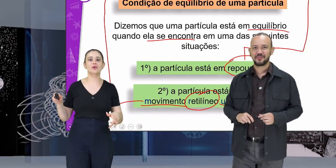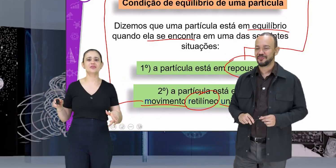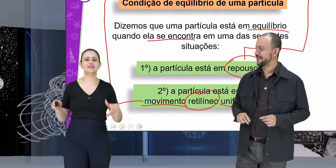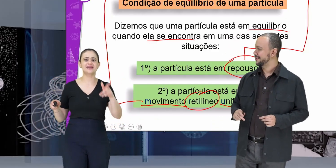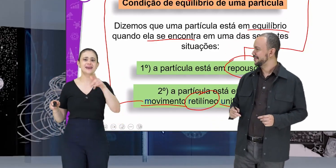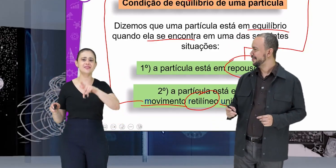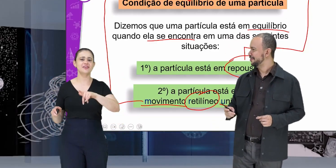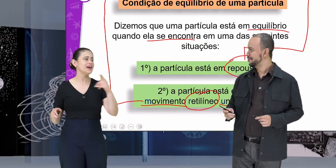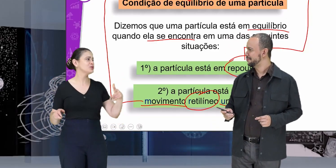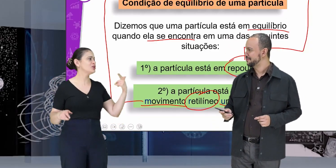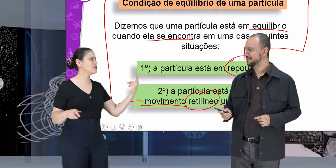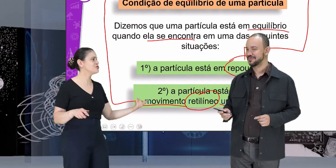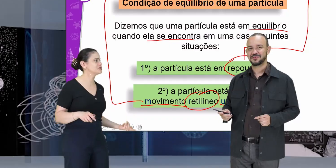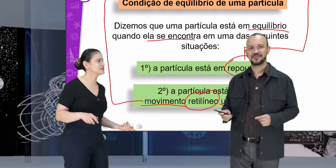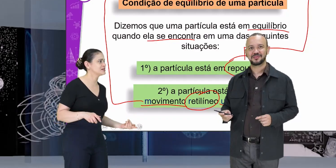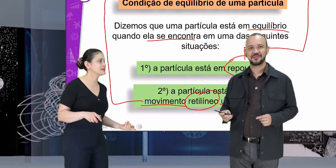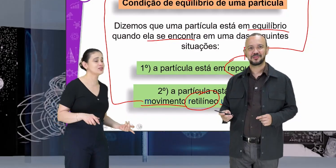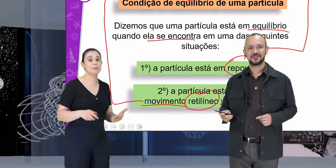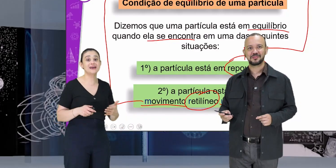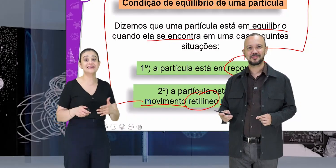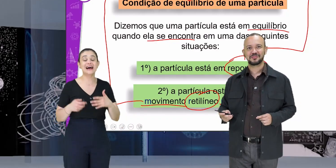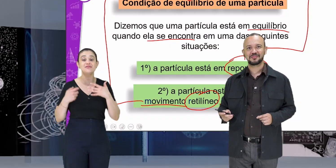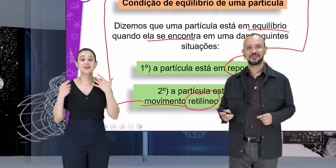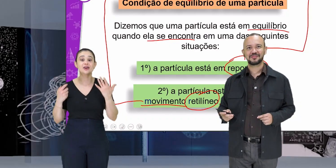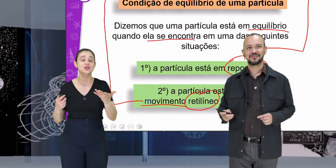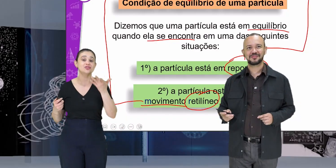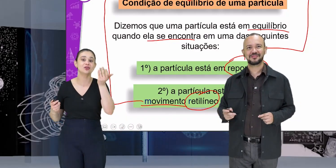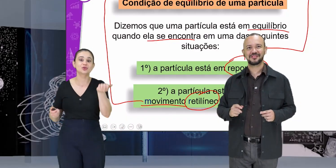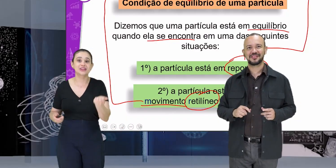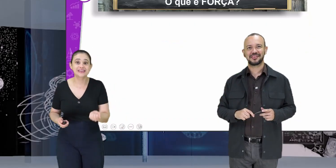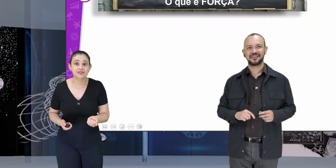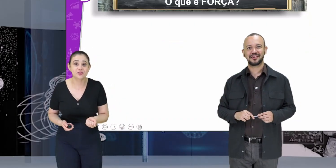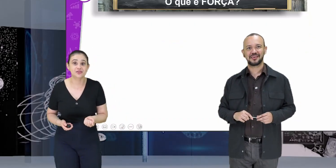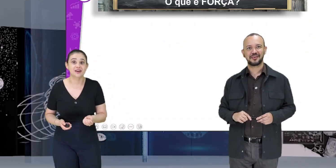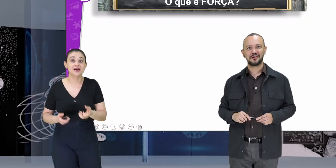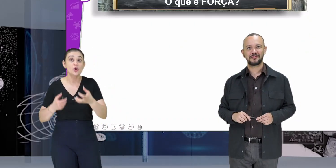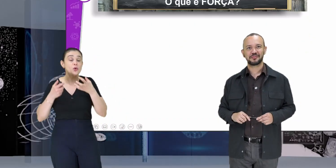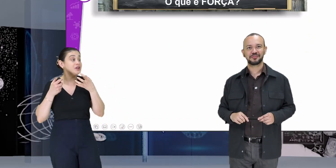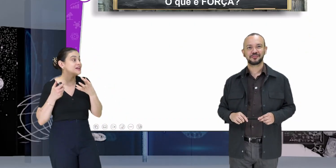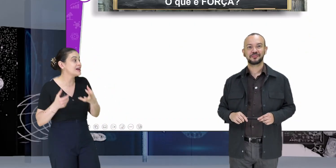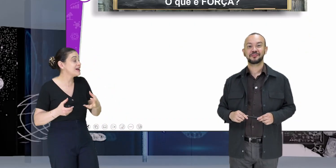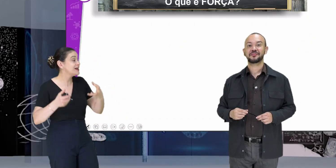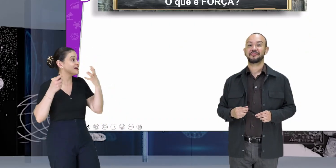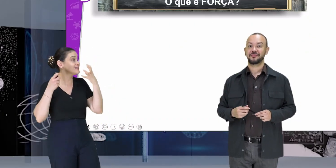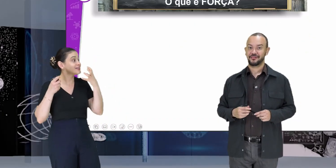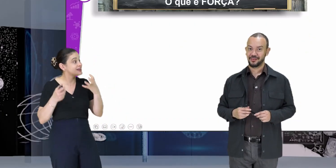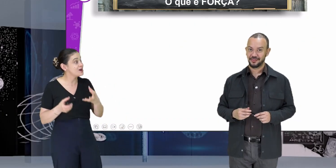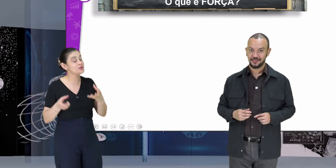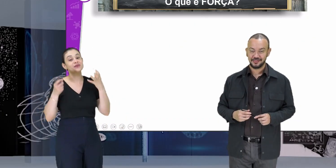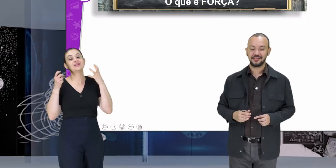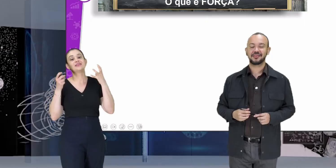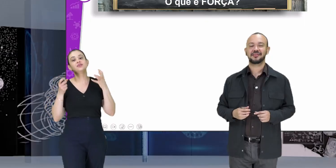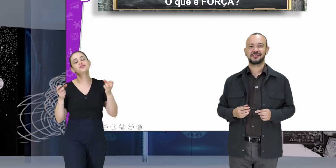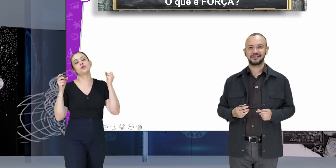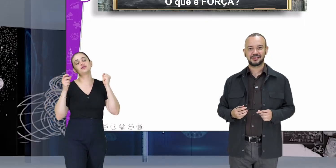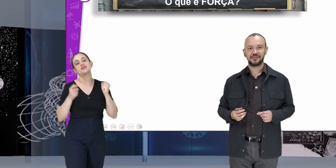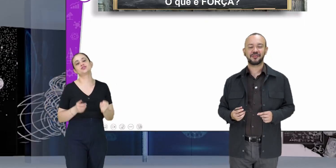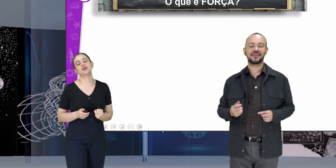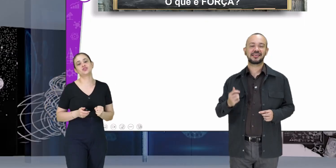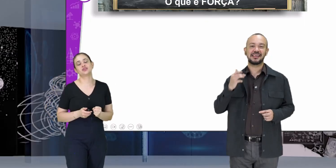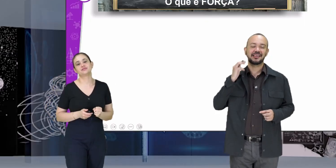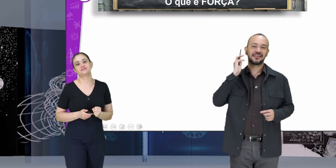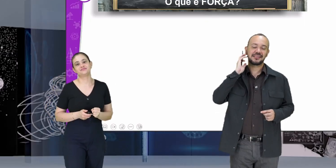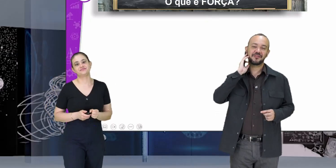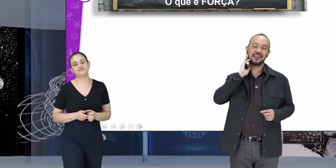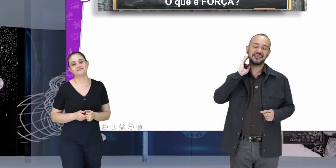a força, será que falar eu tenho a força tá certo? Mas, afinal, a gente falou tanto em força. O que é essa tal de força,